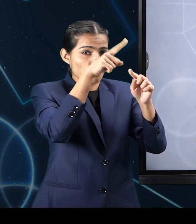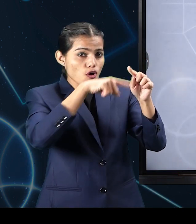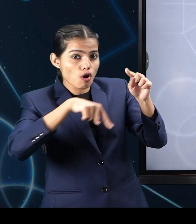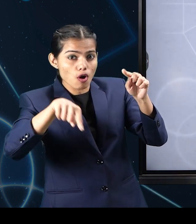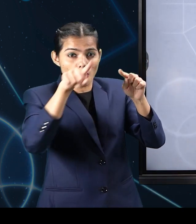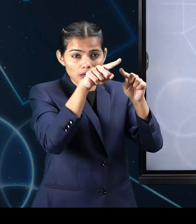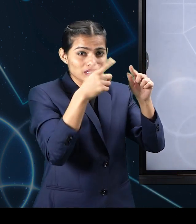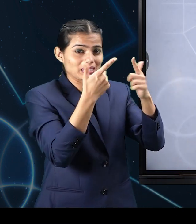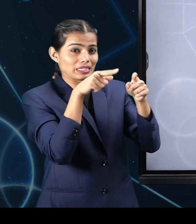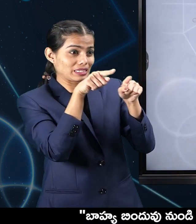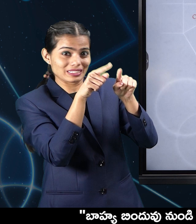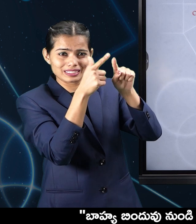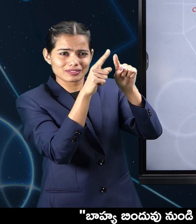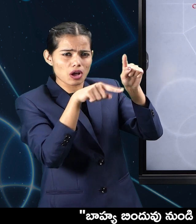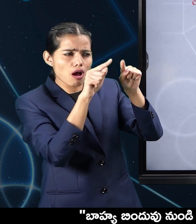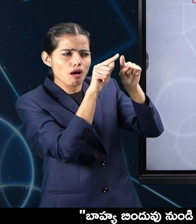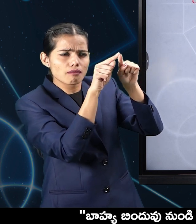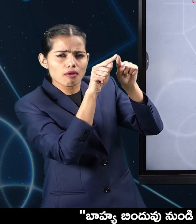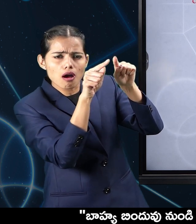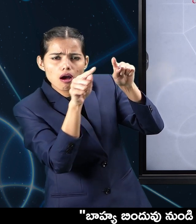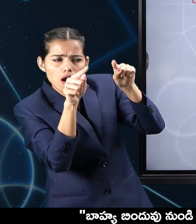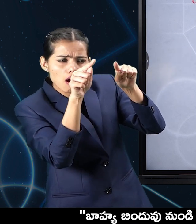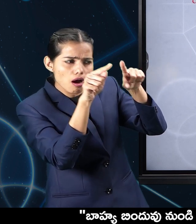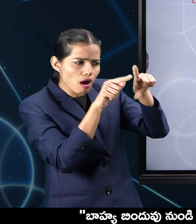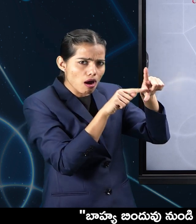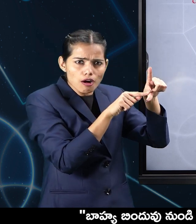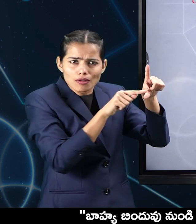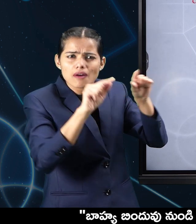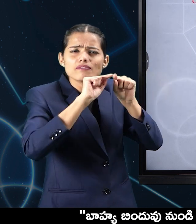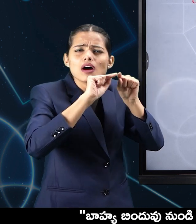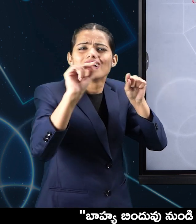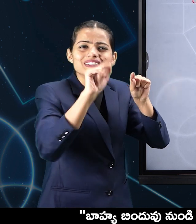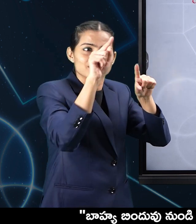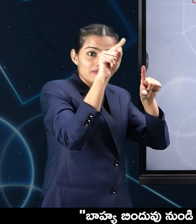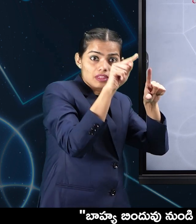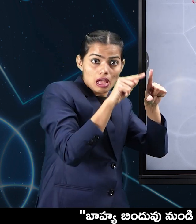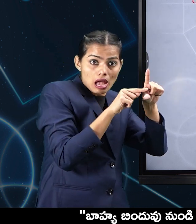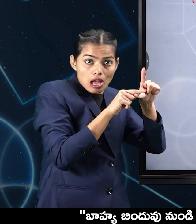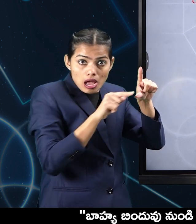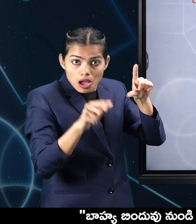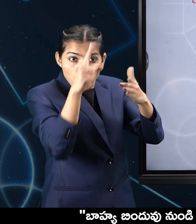సిద్ధాంతం: బాహ్య బిందువు నుండి వృత్తానికి గీసిన టాంజెంట్ల పొడవులు సమానంగా ఉంటాయి.